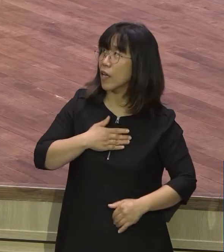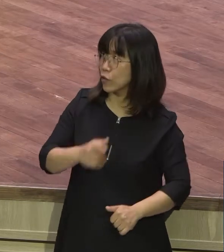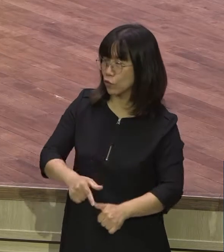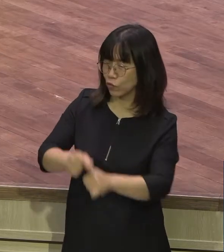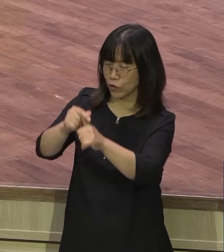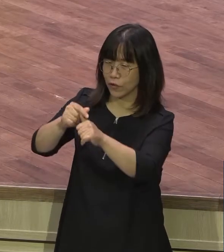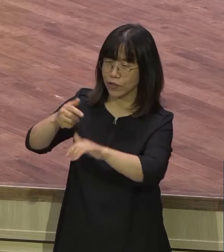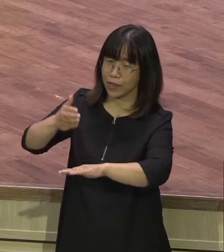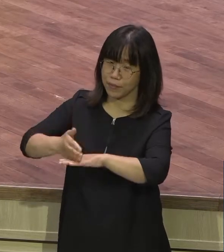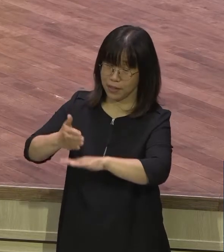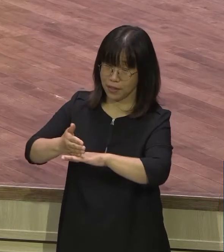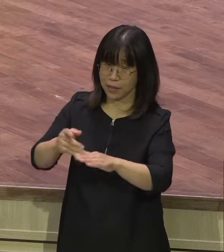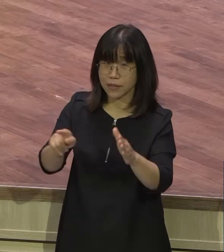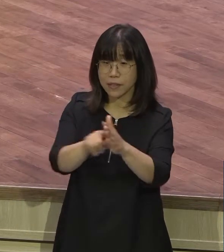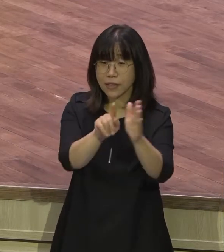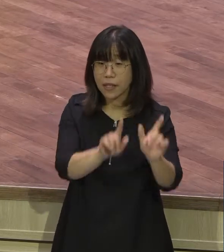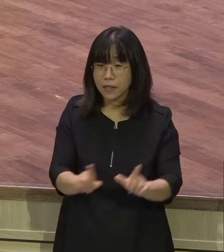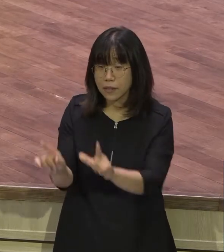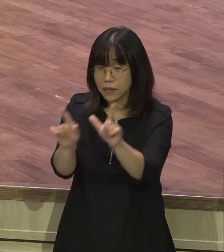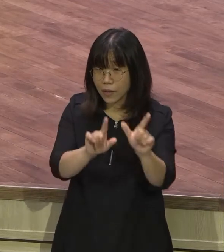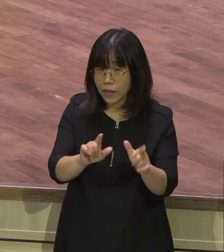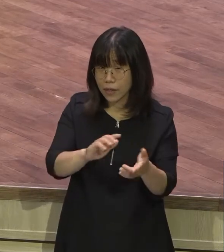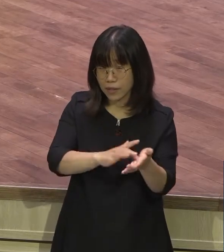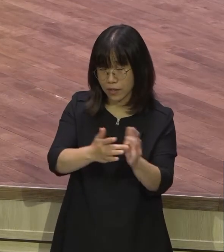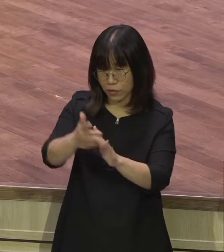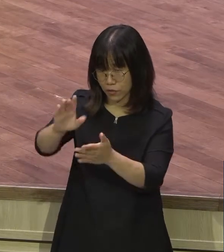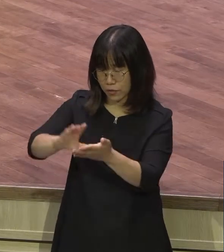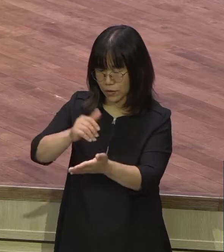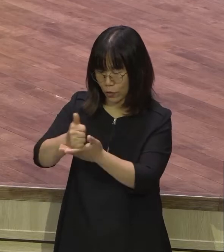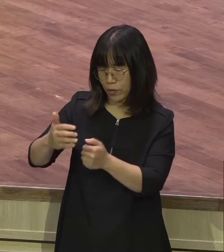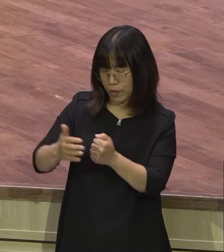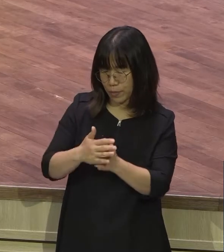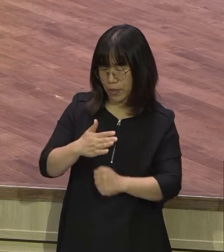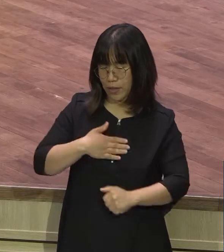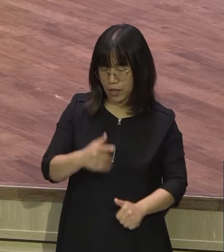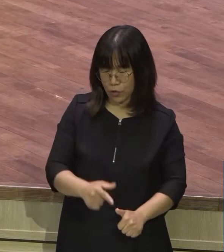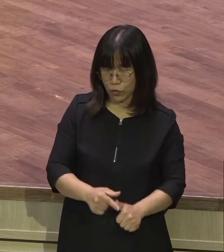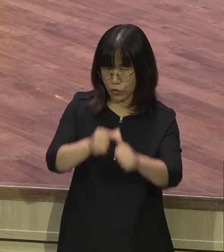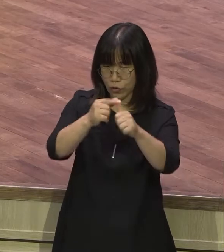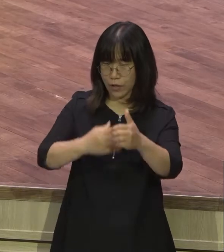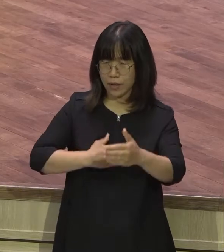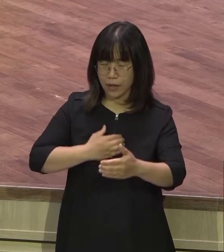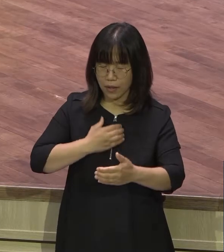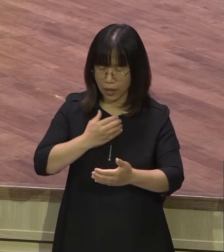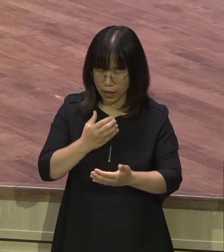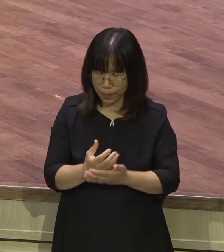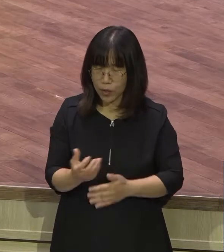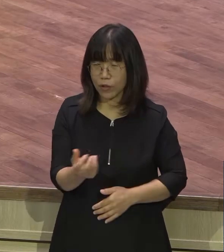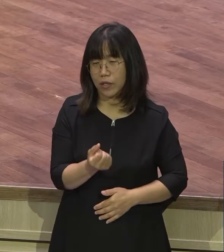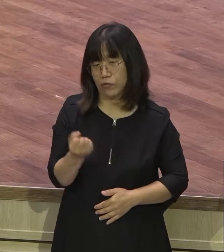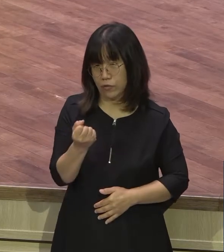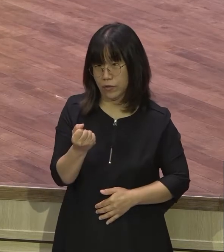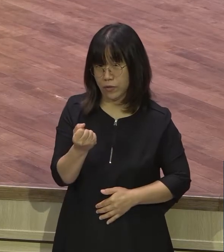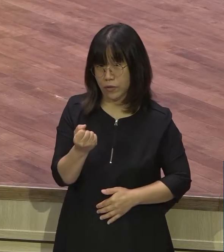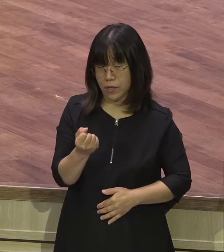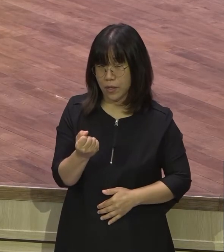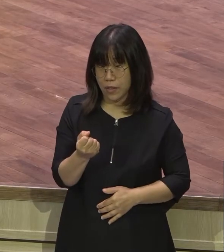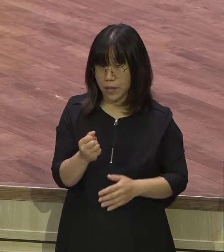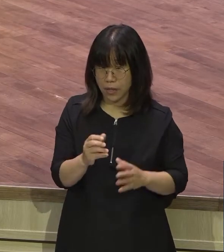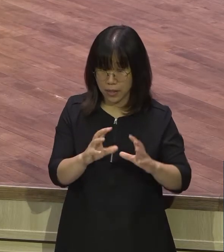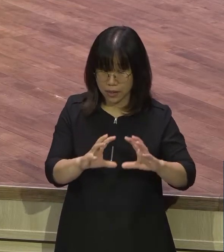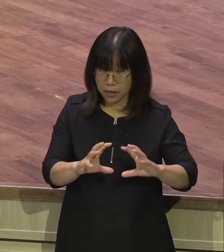주셨다 신앙생활은 예수 구원의 감격을 놓치지 않는 겁니다 여러분이 세상 살면서 어려움 오거든 저는